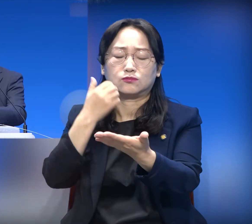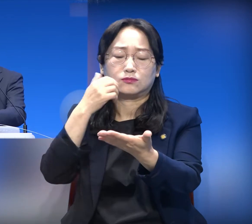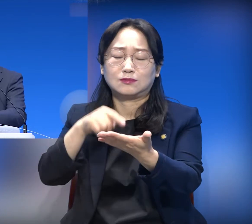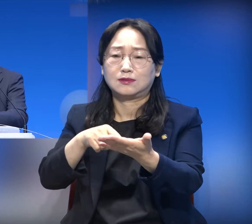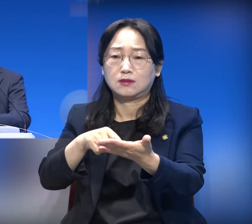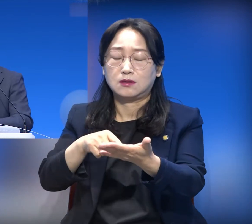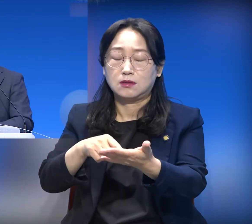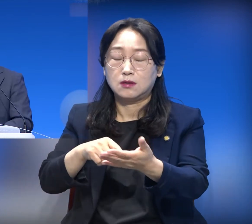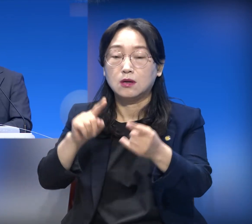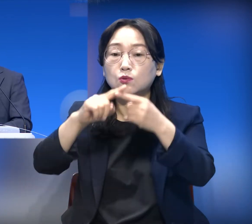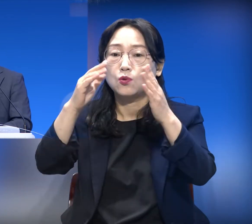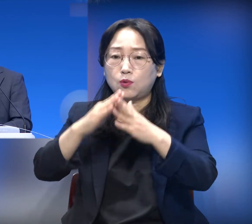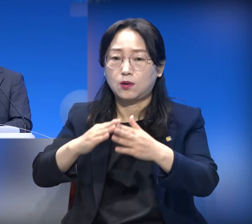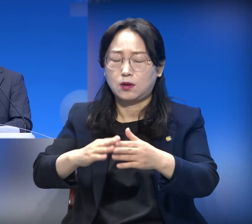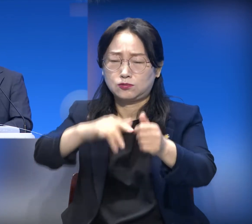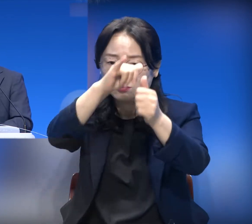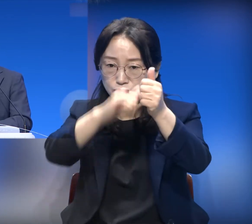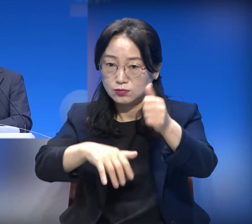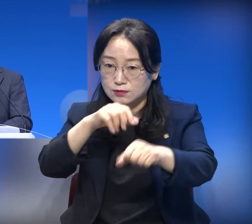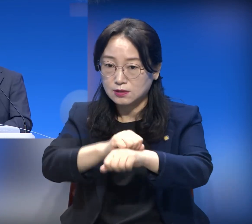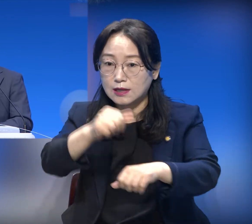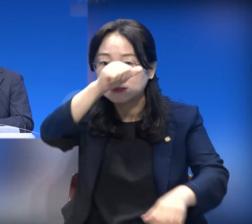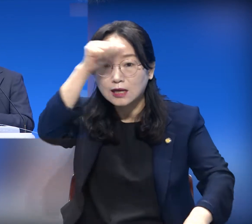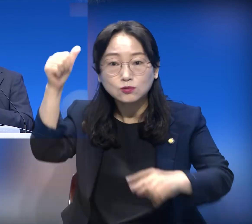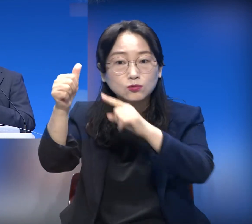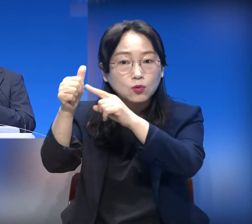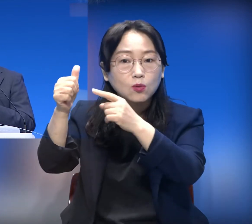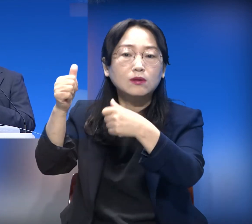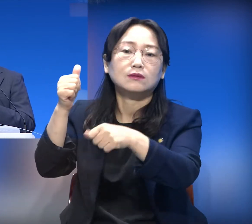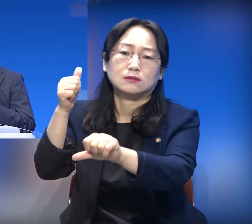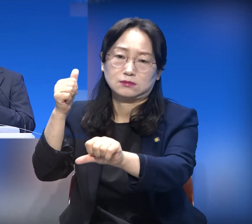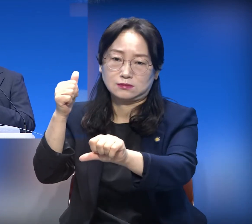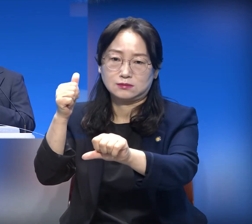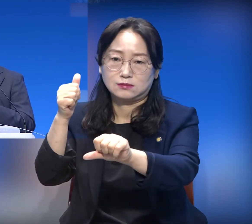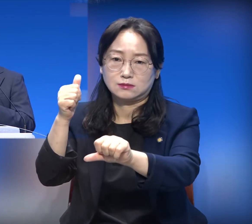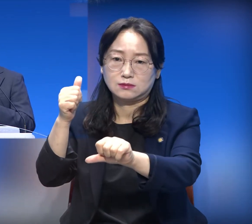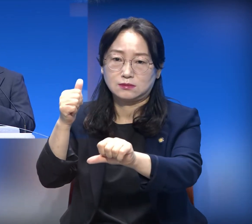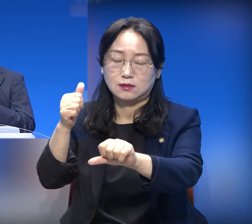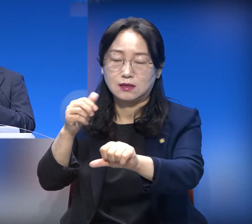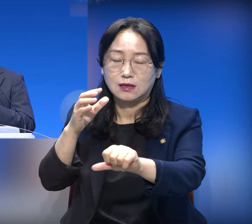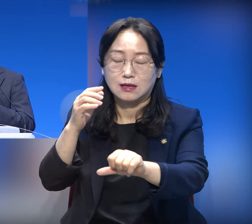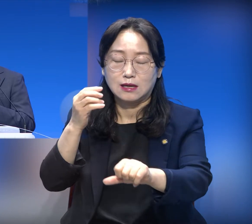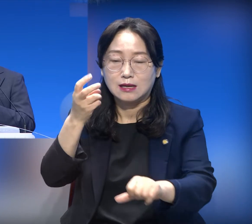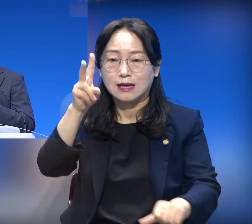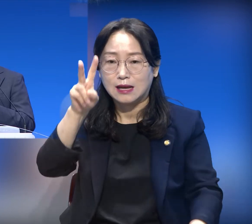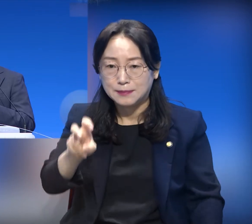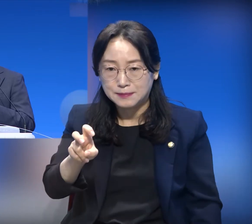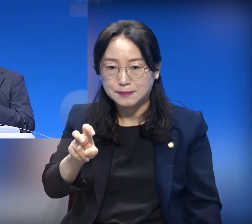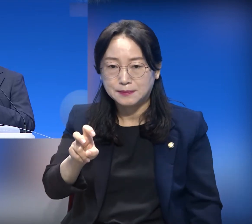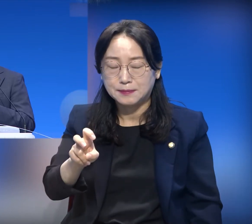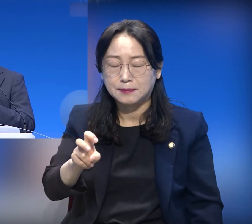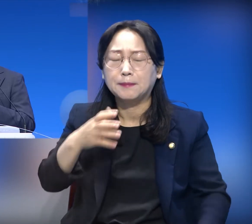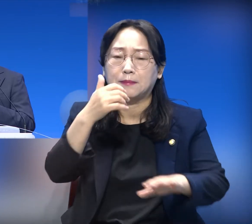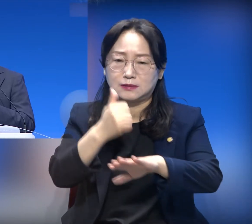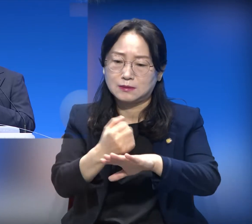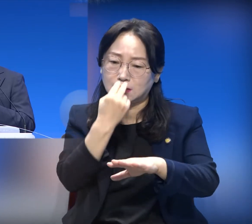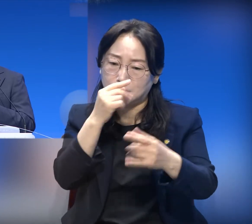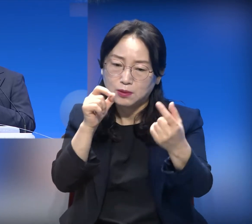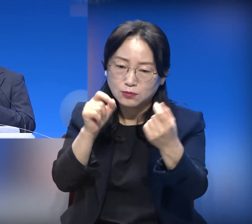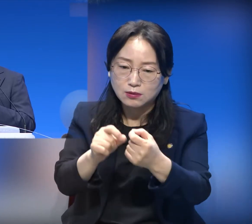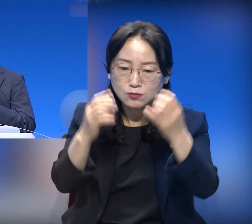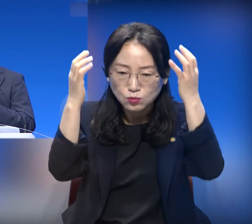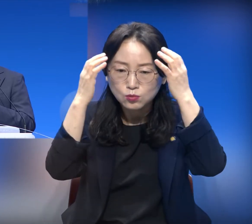아주 충성하는 장로님인데 그 아드님이 암 말기로 고통을 겪고 있었는데